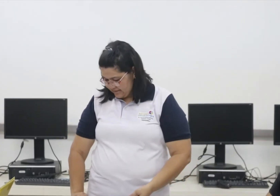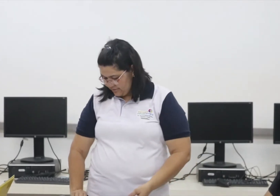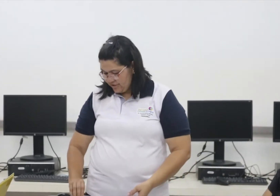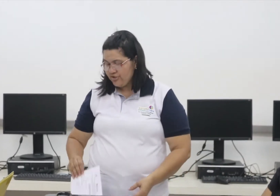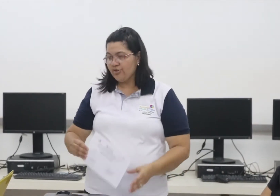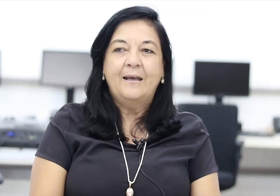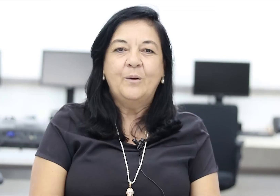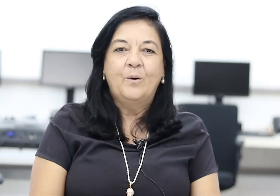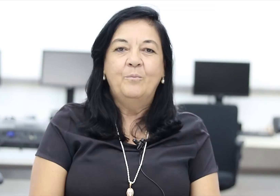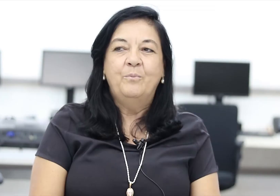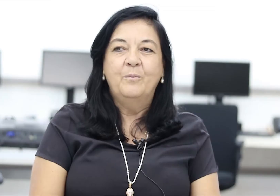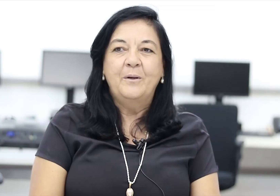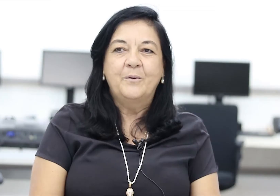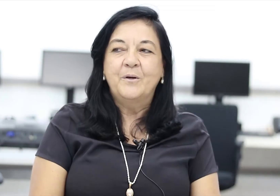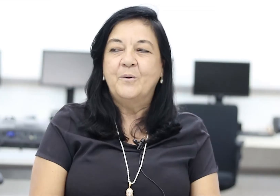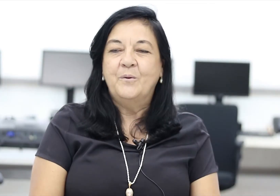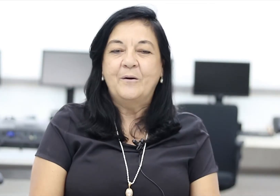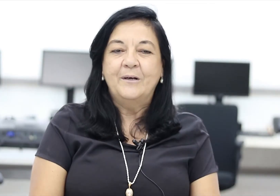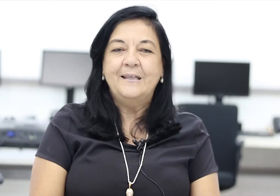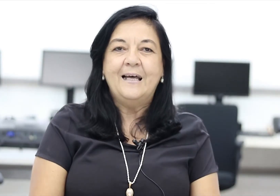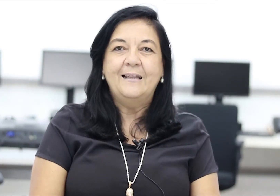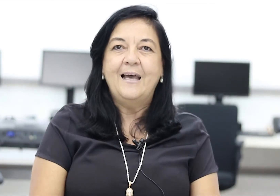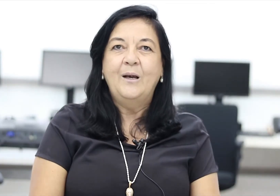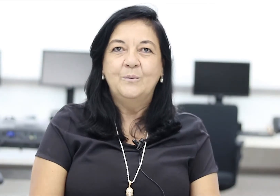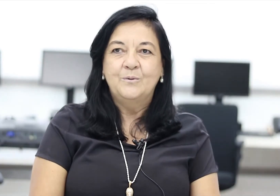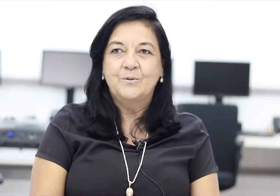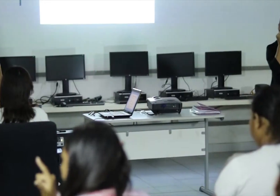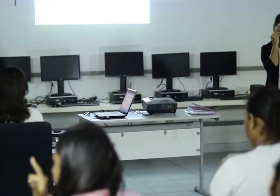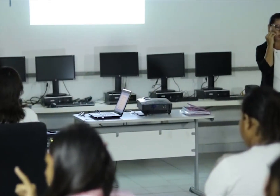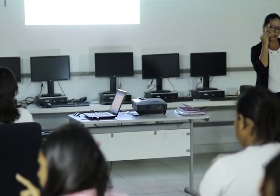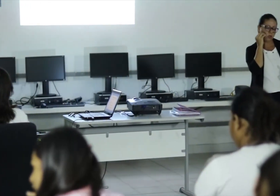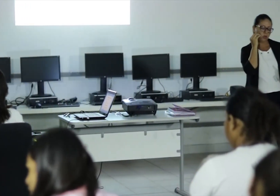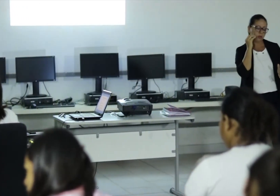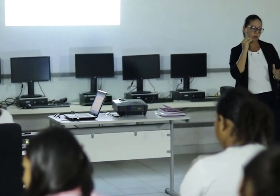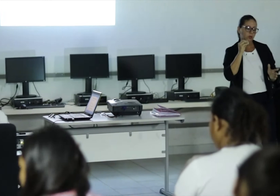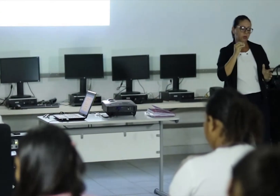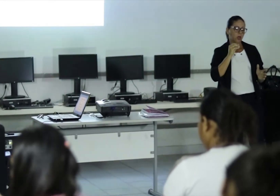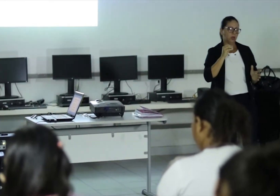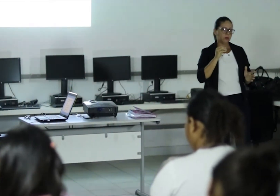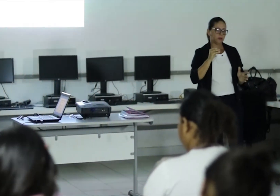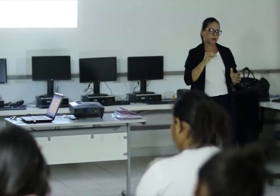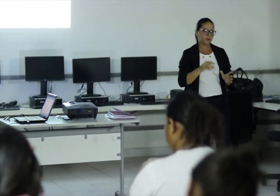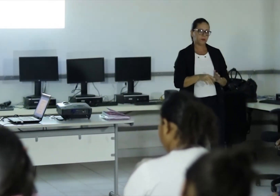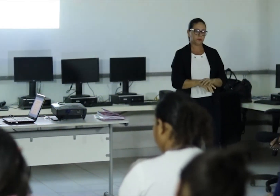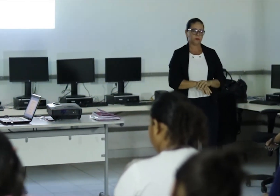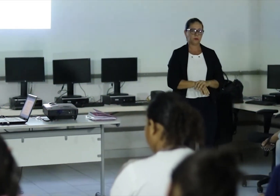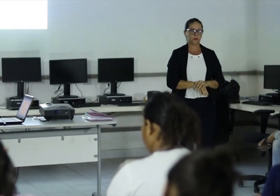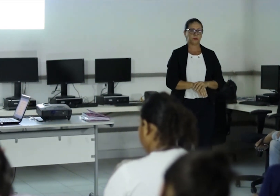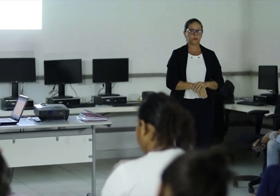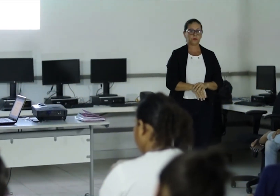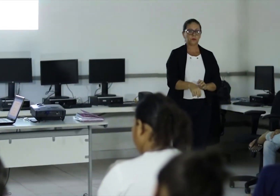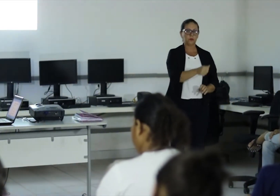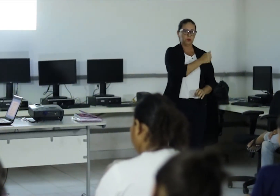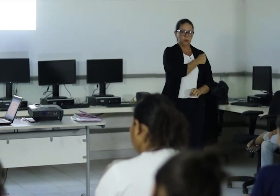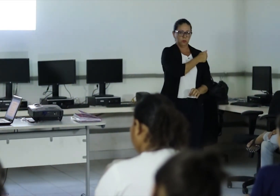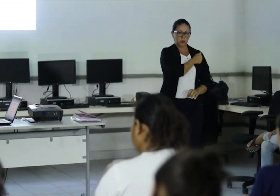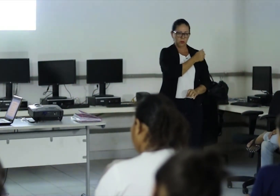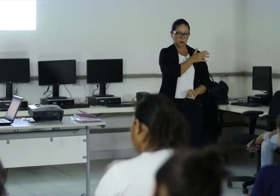me deparei com o público e com a quantidade de alunos, né? Que essa turma, assim, contagiante,